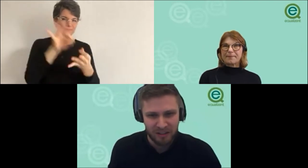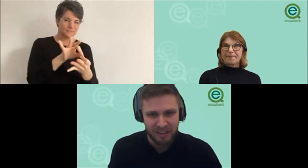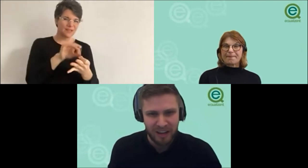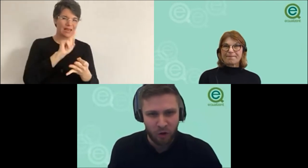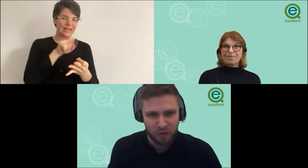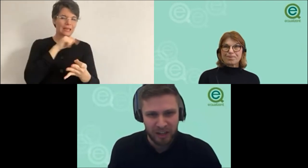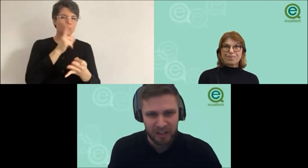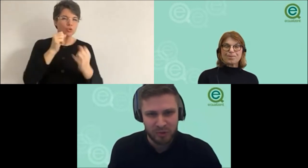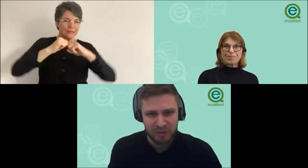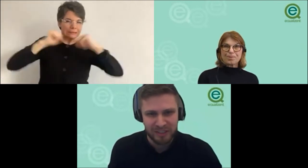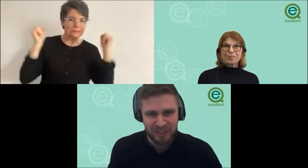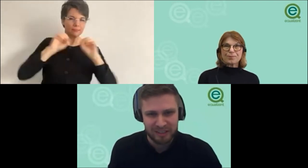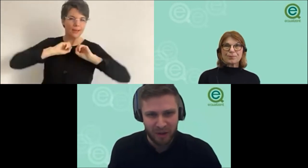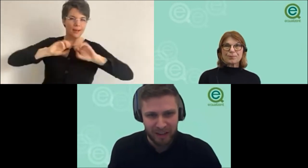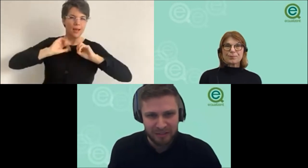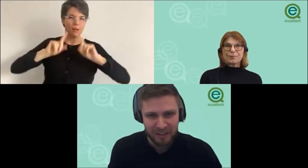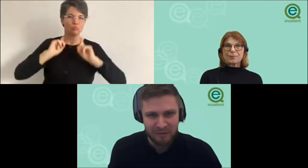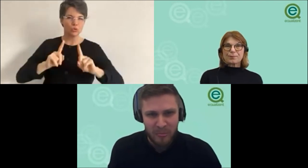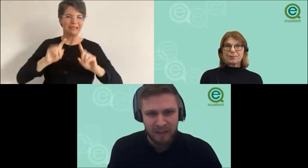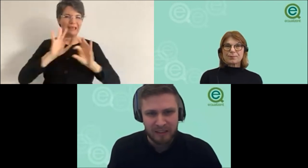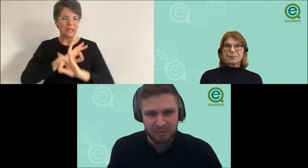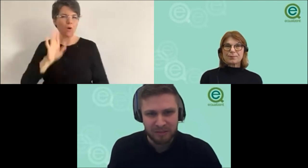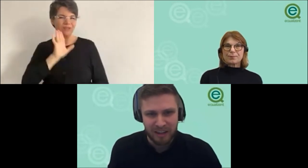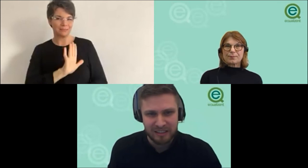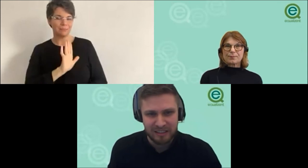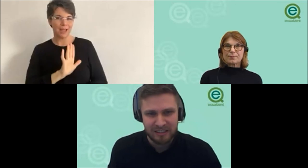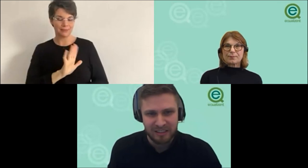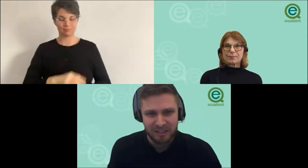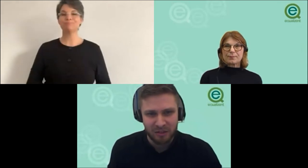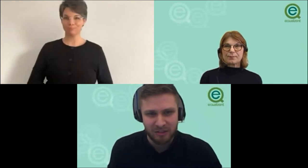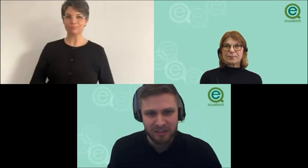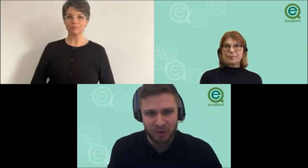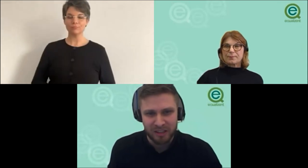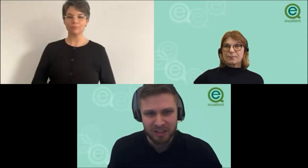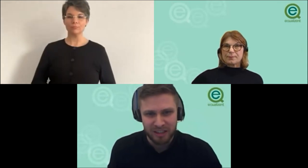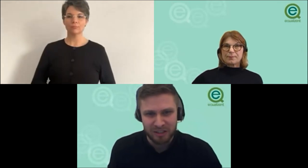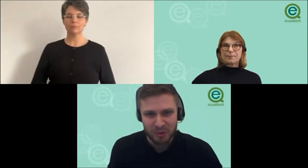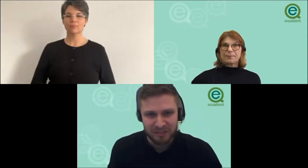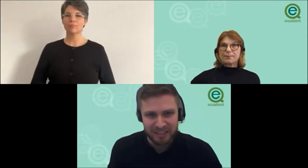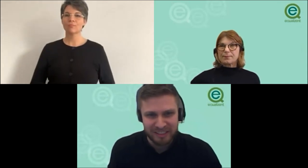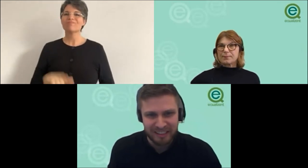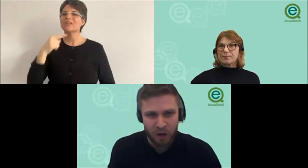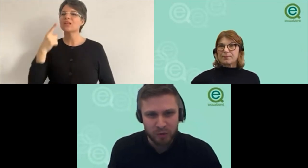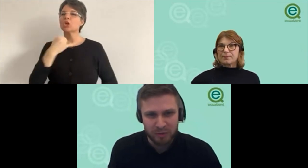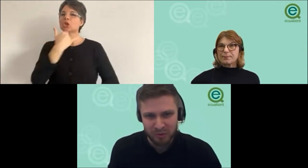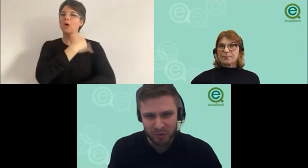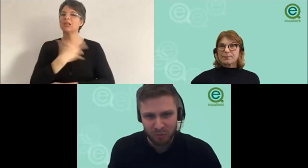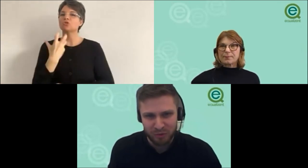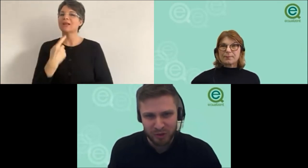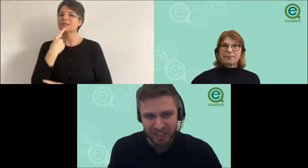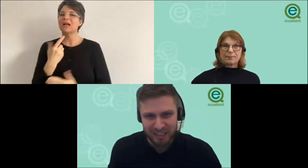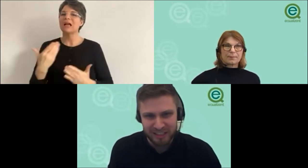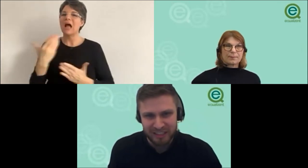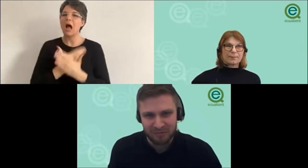genauer aufklären musst, wie das gemeint war. Die Frage ist, Johanna Steiner hat kurz erwähnt, dass es eine Ausbildungsgruppe